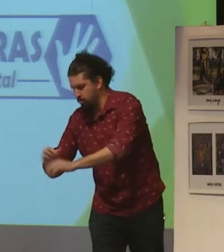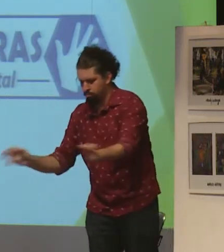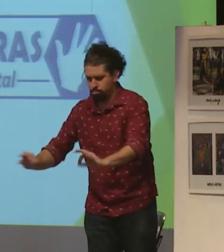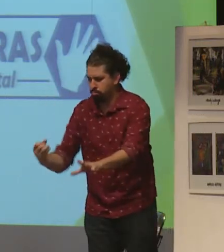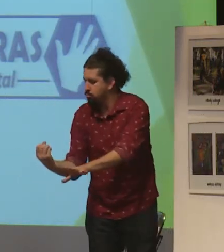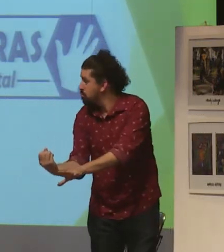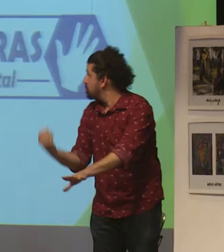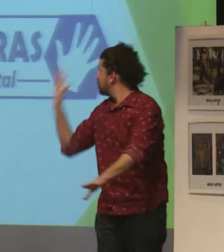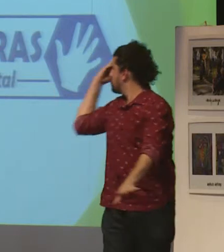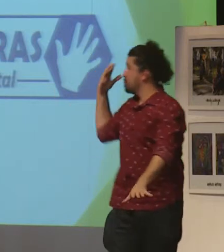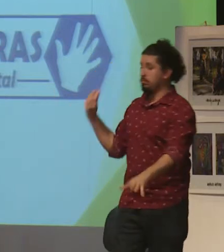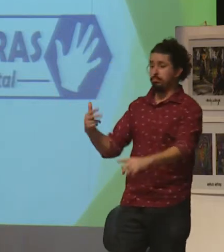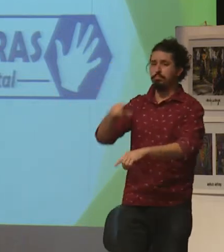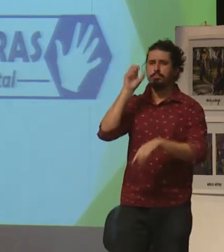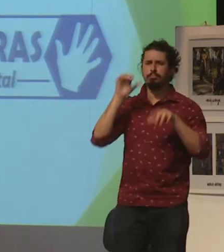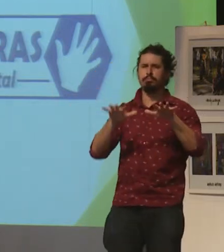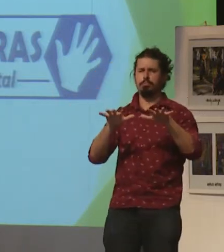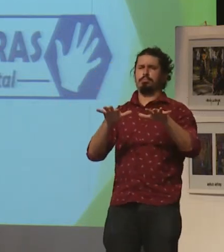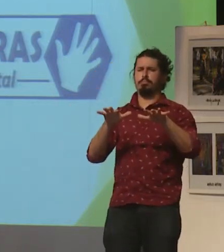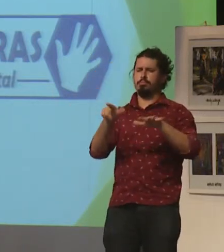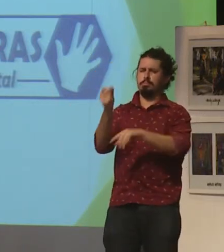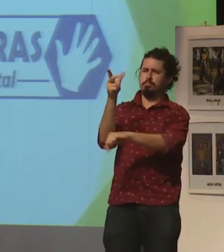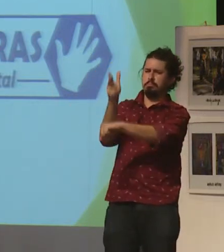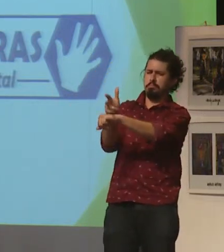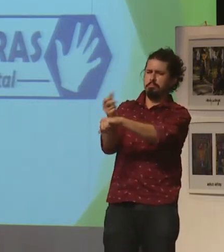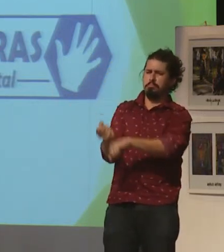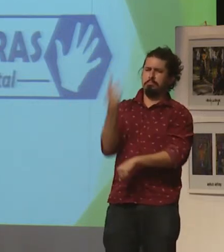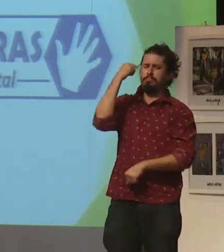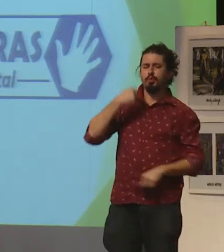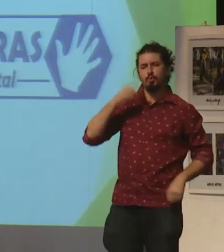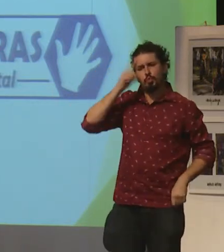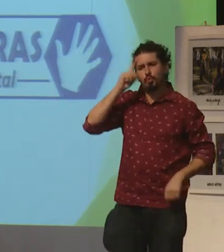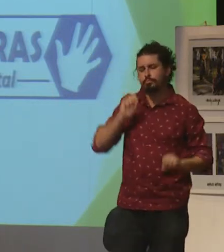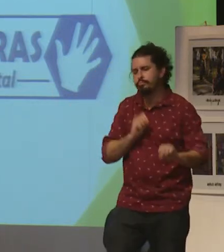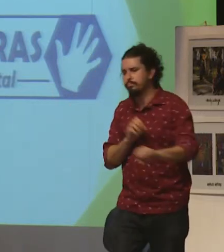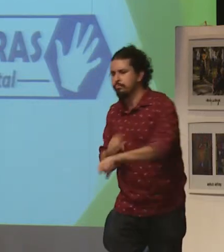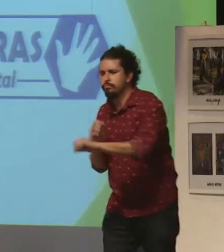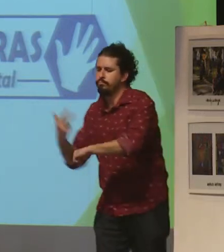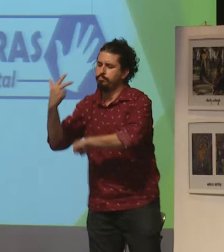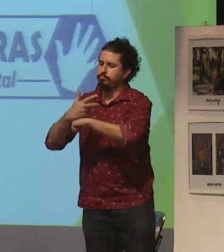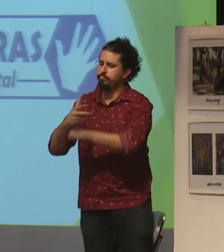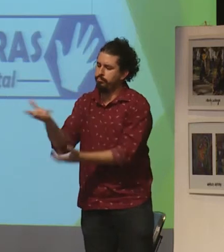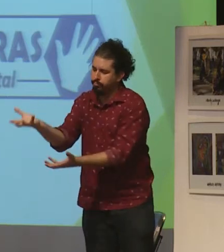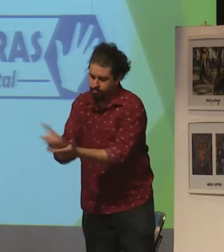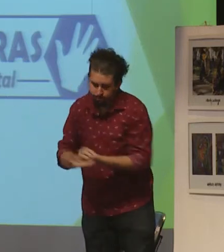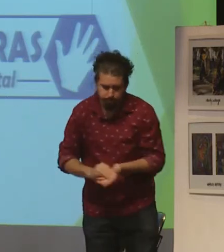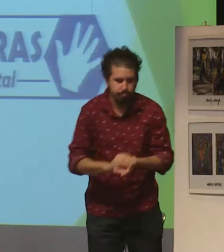o vídeo, a gente usou, começou a usar, projetava, mas os ouvintes até achavam estranho. Uma câmera? Toda aula eu falava, botava a câmera aqui e